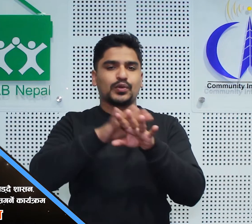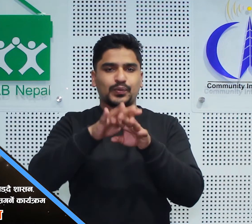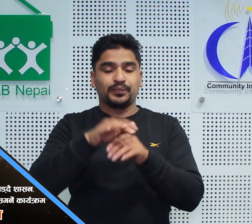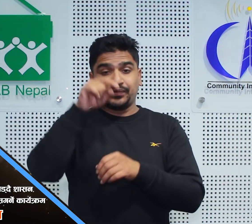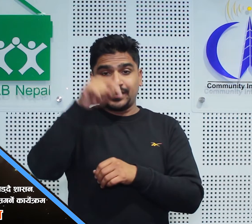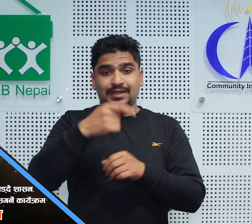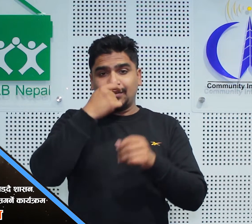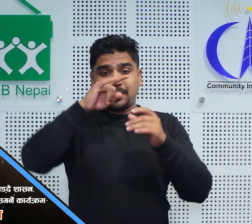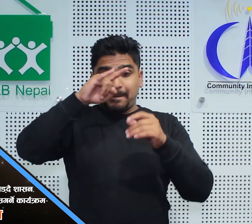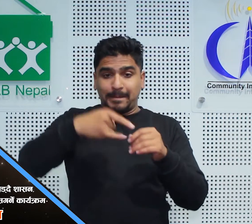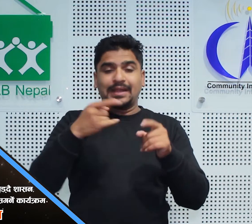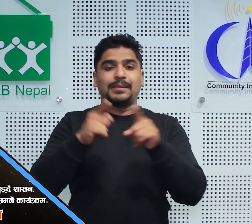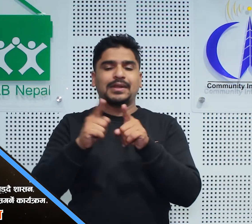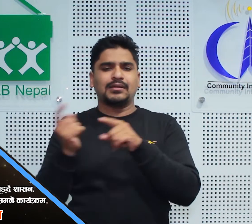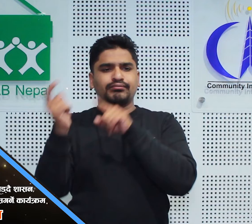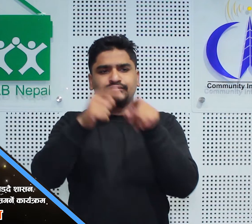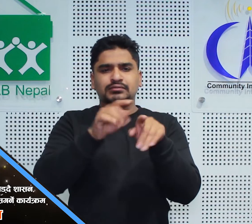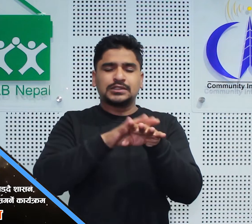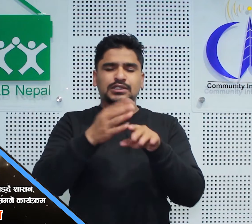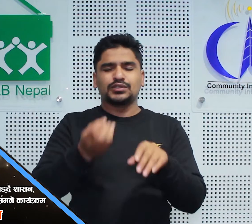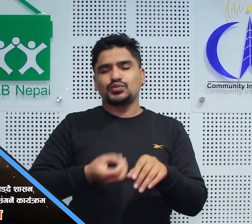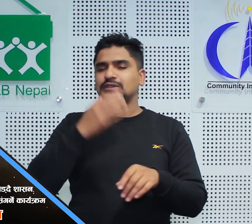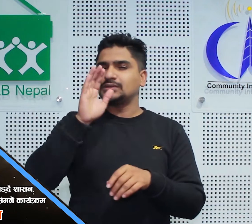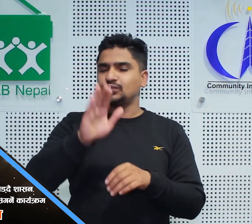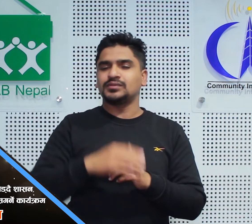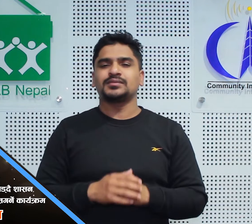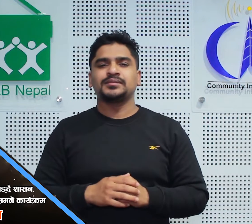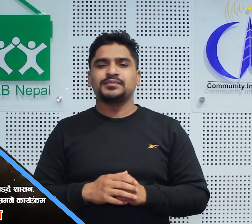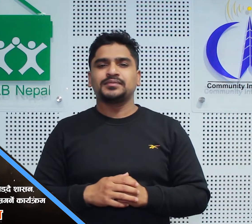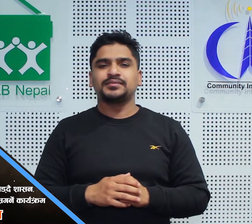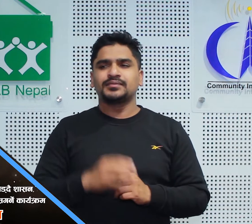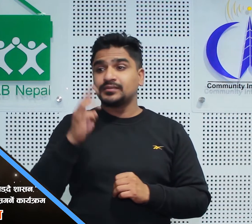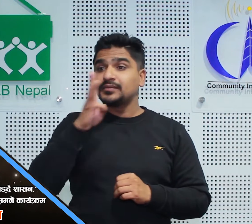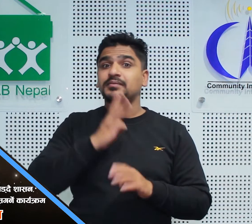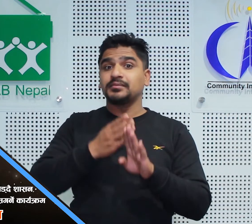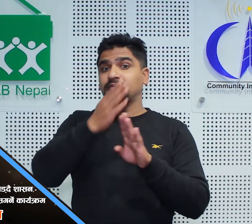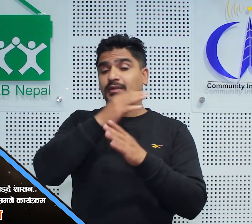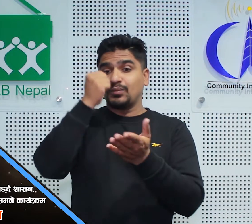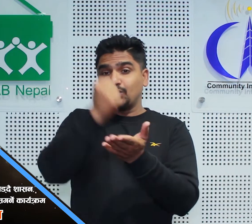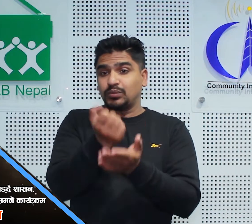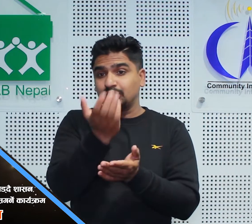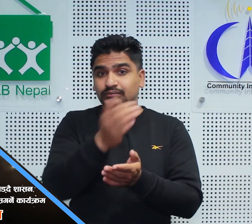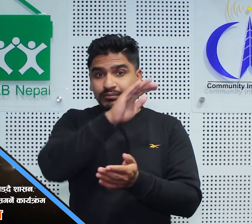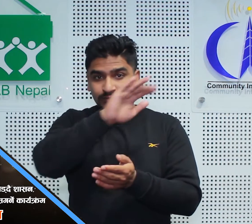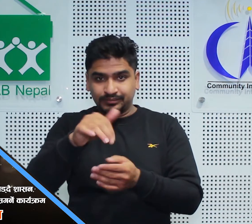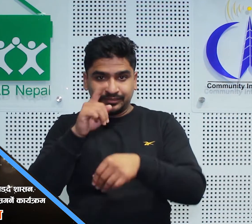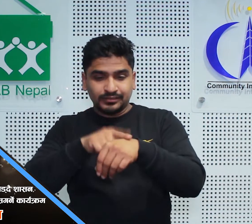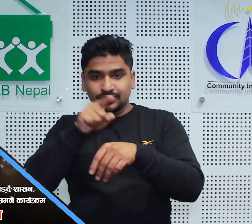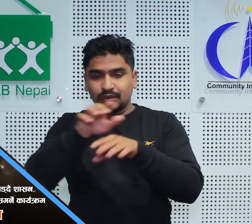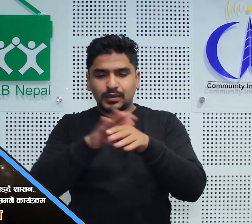यो गाउँमा फेरि पनि आउन पाउँदा म अत्यन्तै खुसी भएको छु। तीन वर्ष अघि मैले भोट माग्न आउँदै गर्दा तपाईँहरूको बिचमा उभिएर